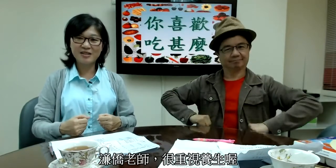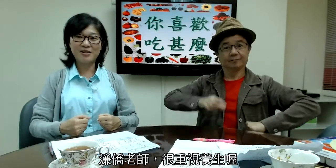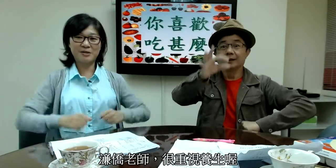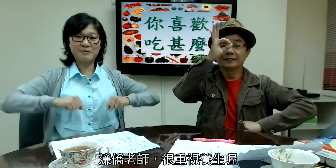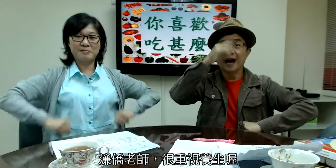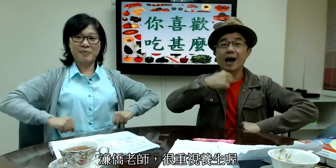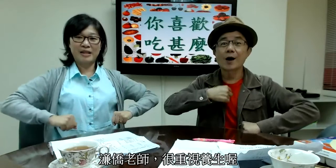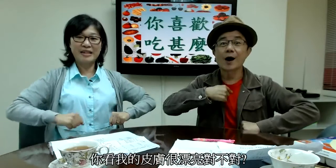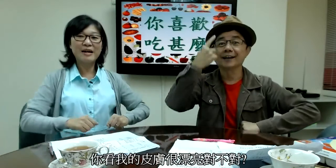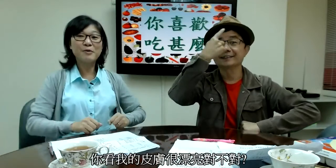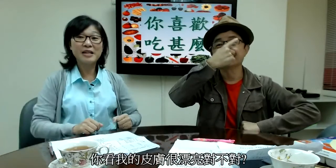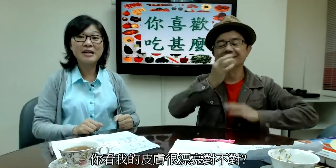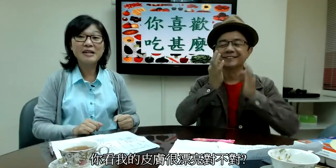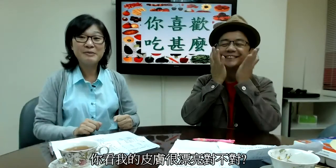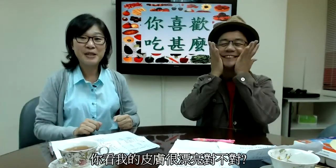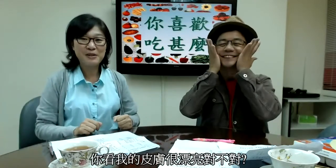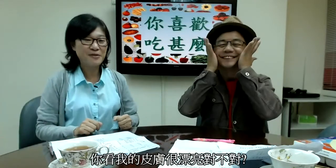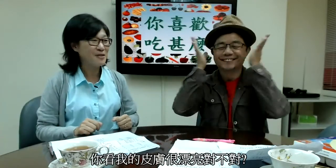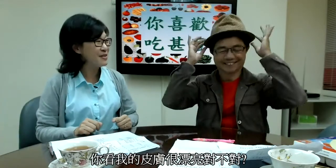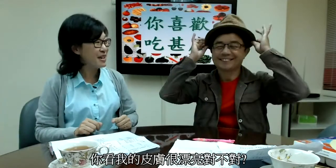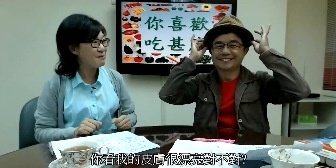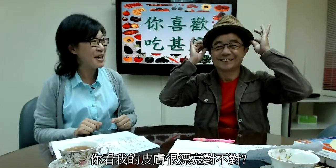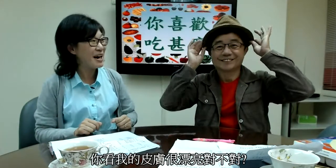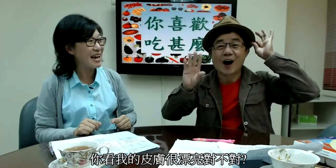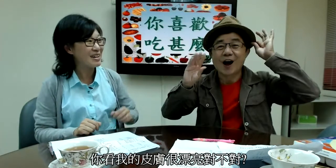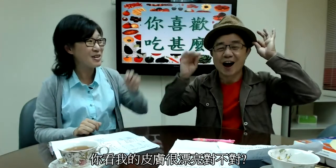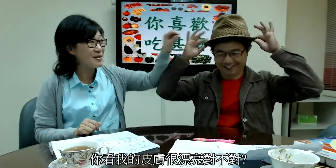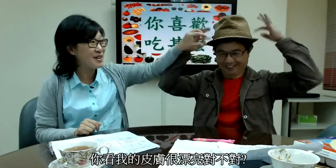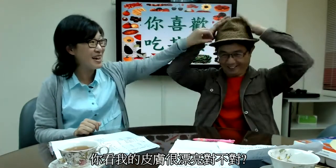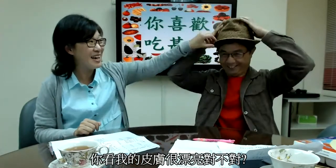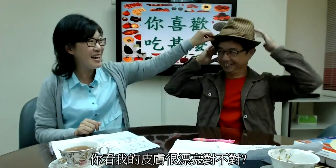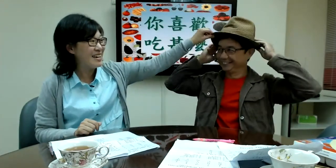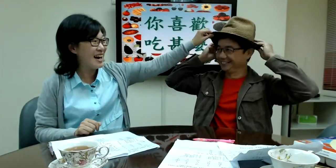哦，你看我的皮肤很漂亮，对不对？而且